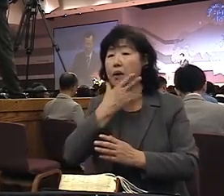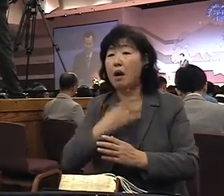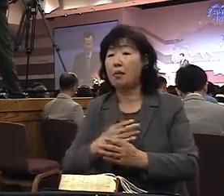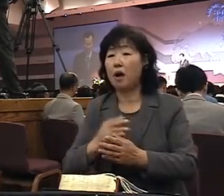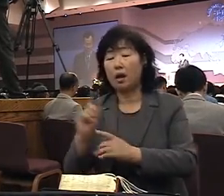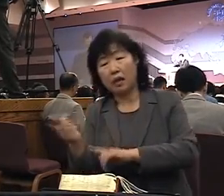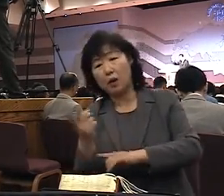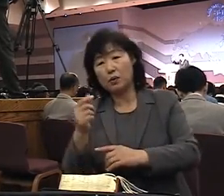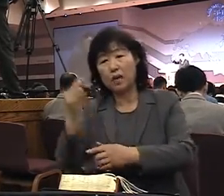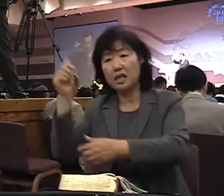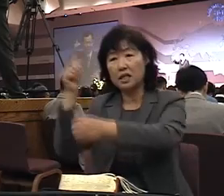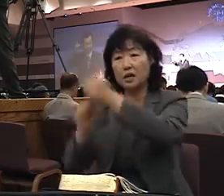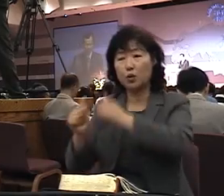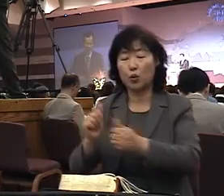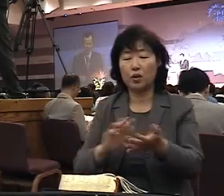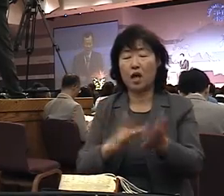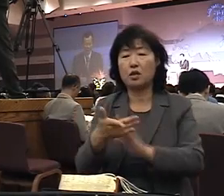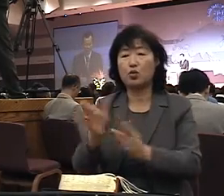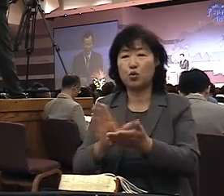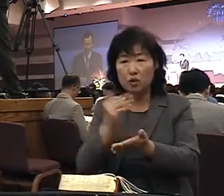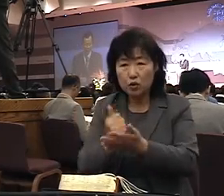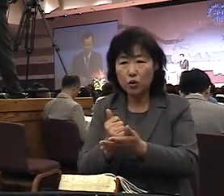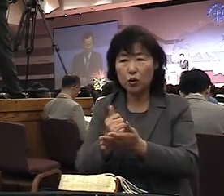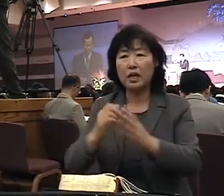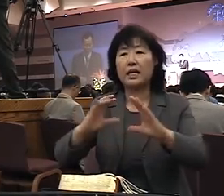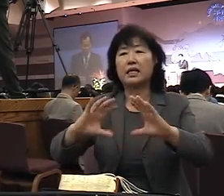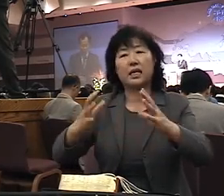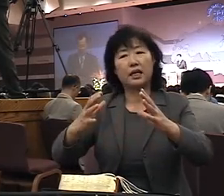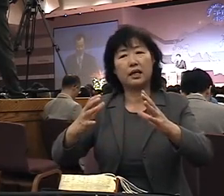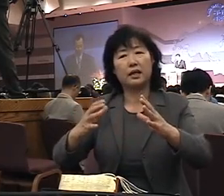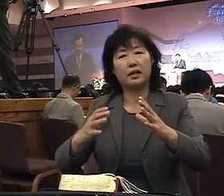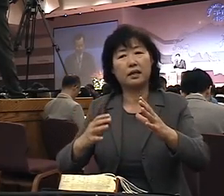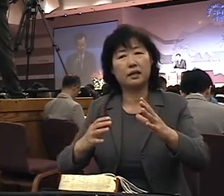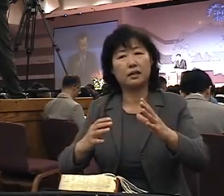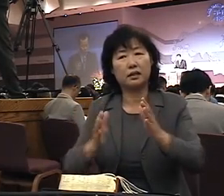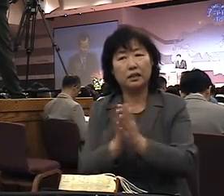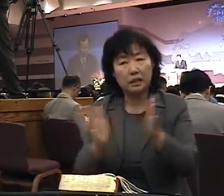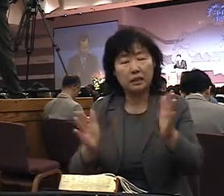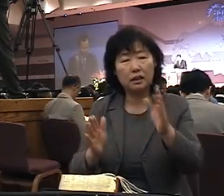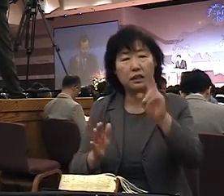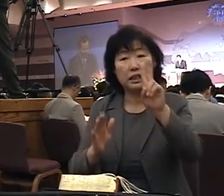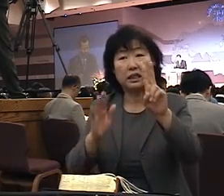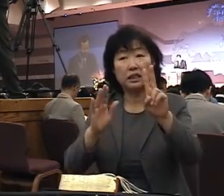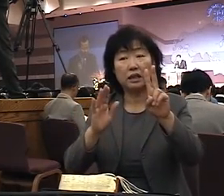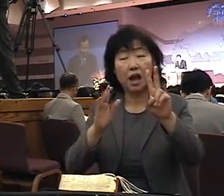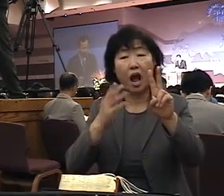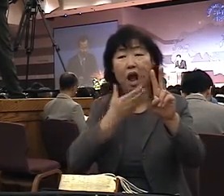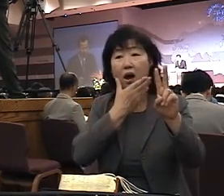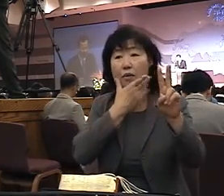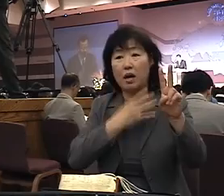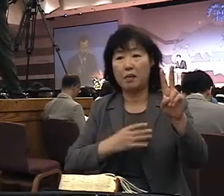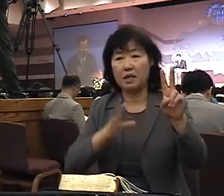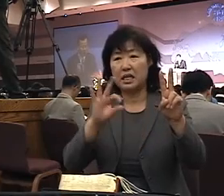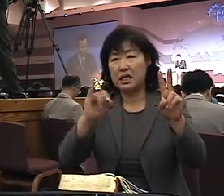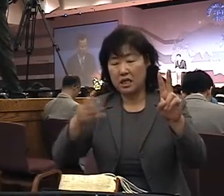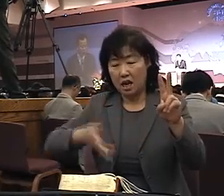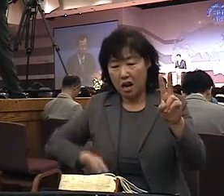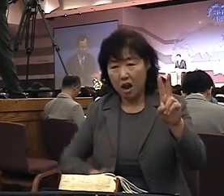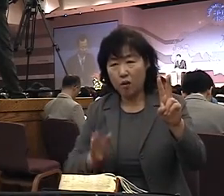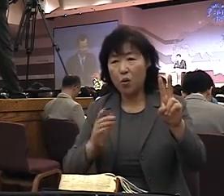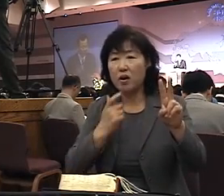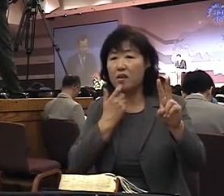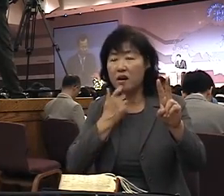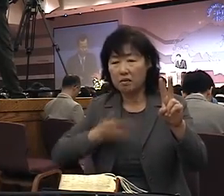그리스도의 세계인데 그의 그 패밀리 라인인데 보세요. 어디서부터 시작되는가? 2절을 보니까 아브라함이 이삭을 낳고 이삭은